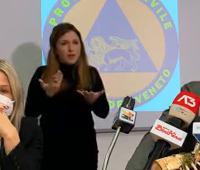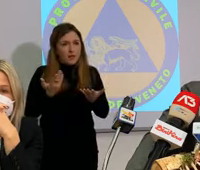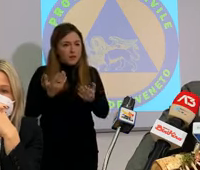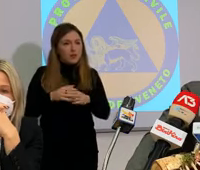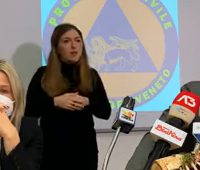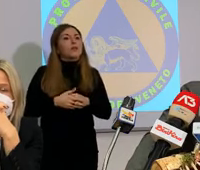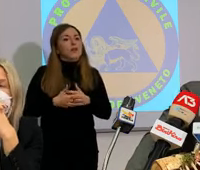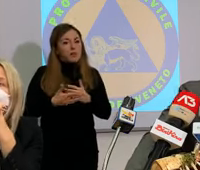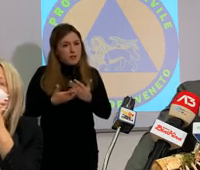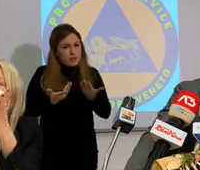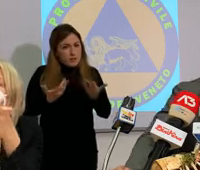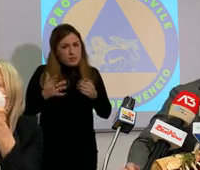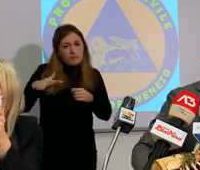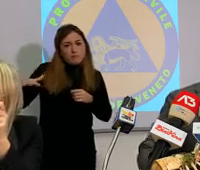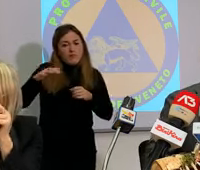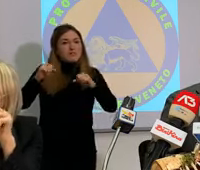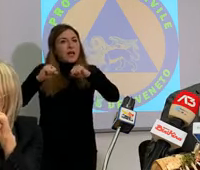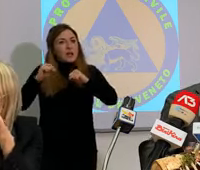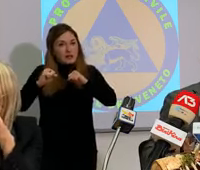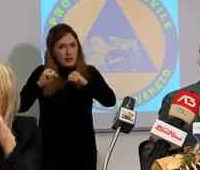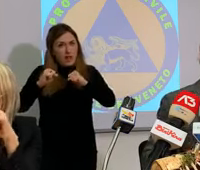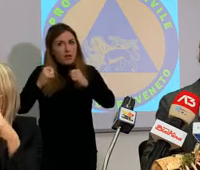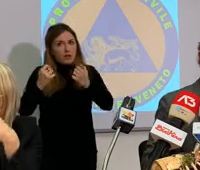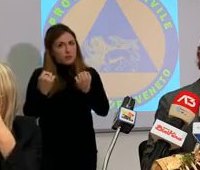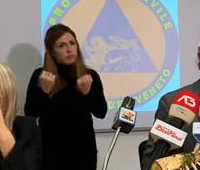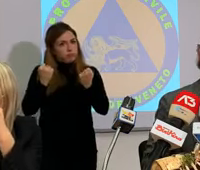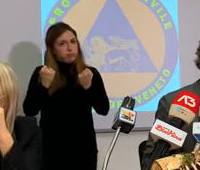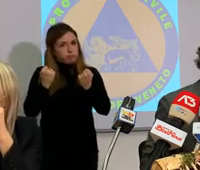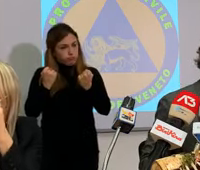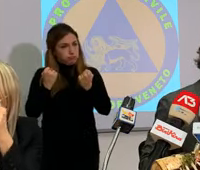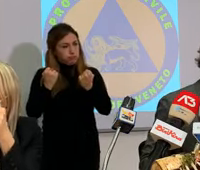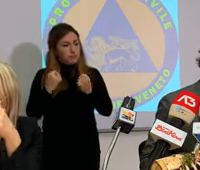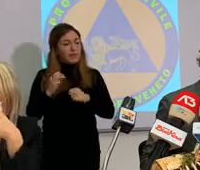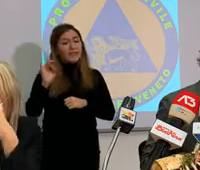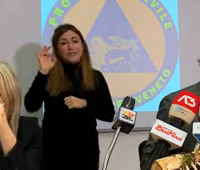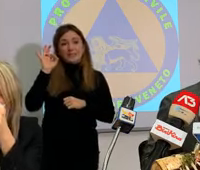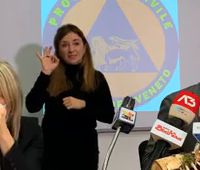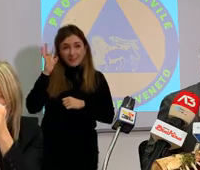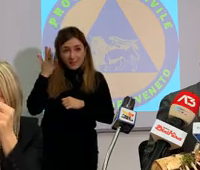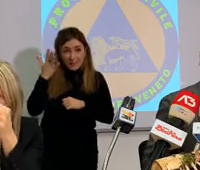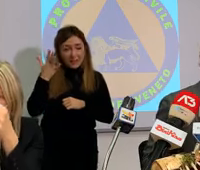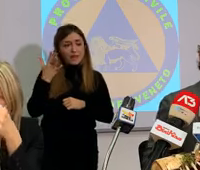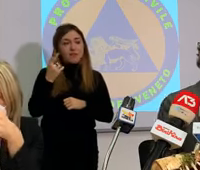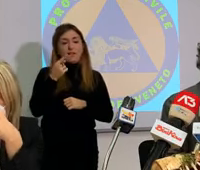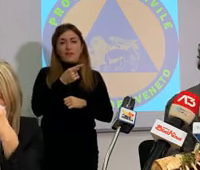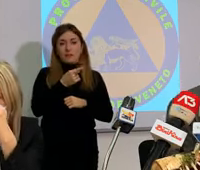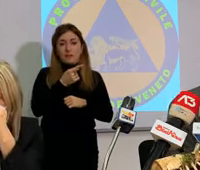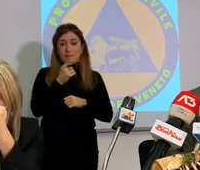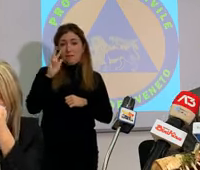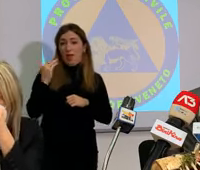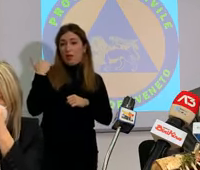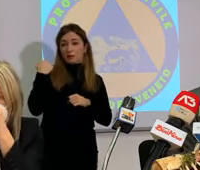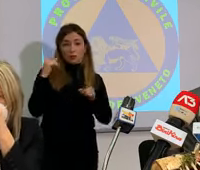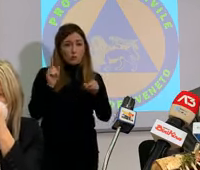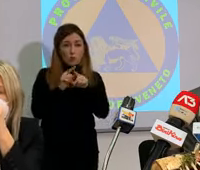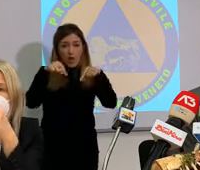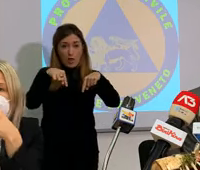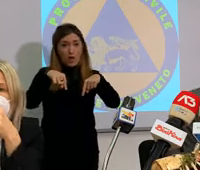ancora risponde oggettivamente ma se noi avessimo avuto questo carico a marzo